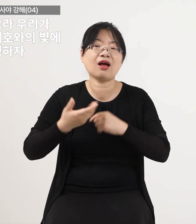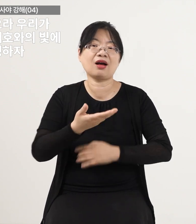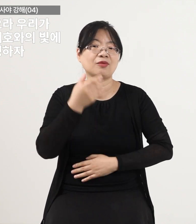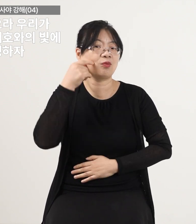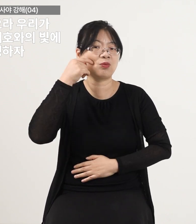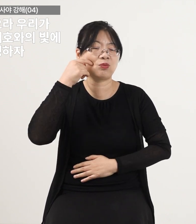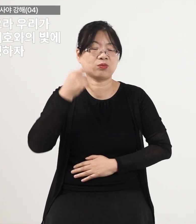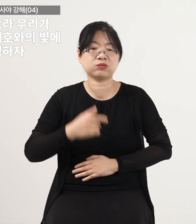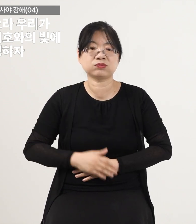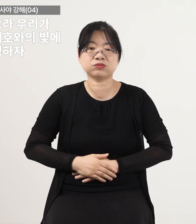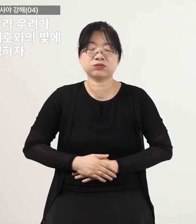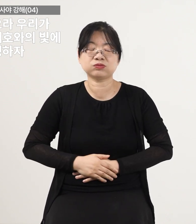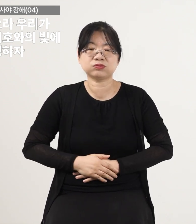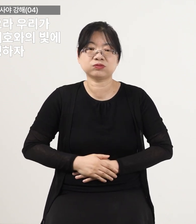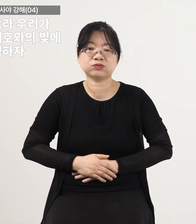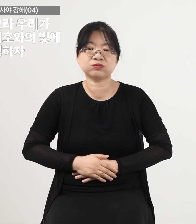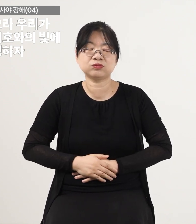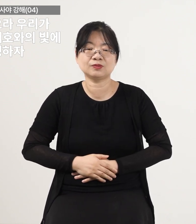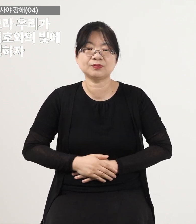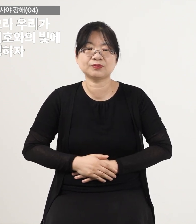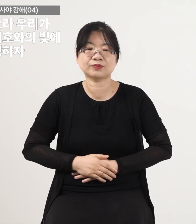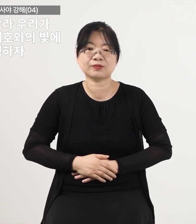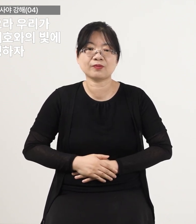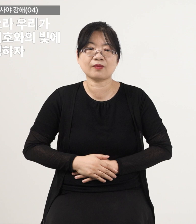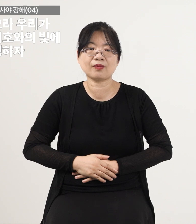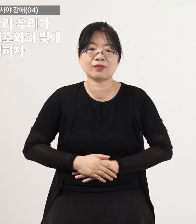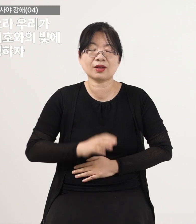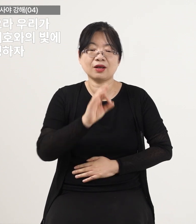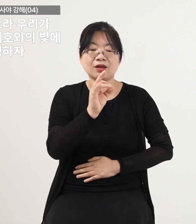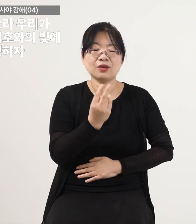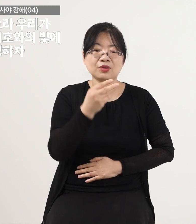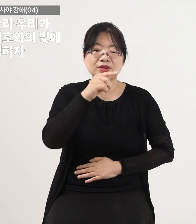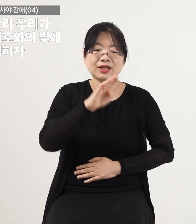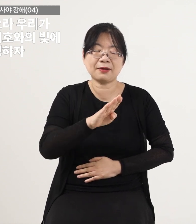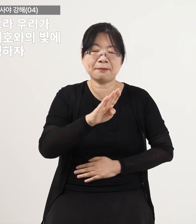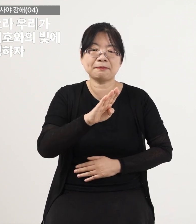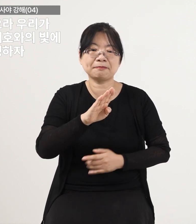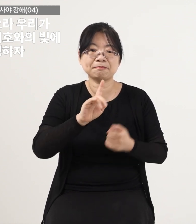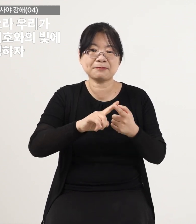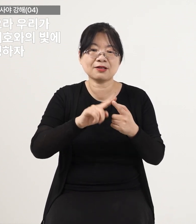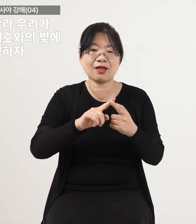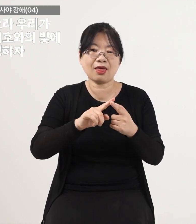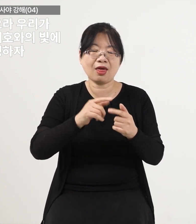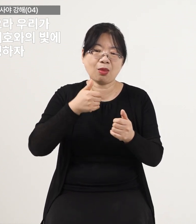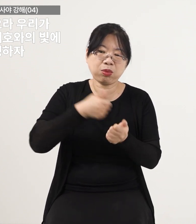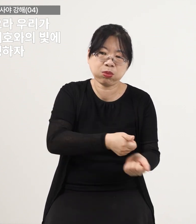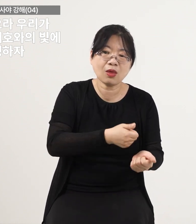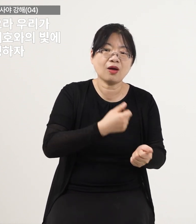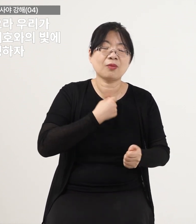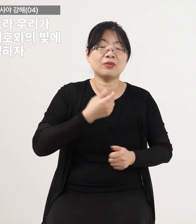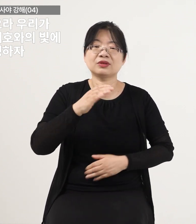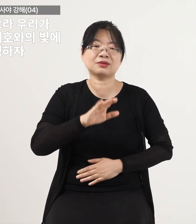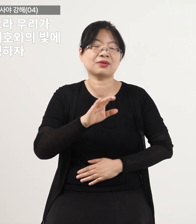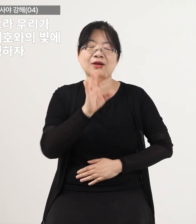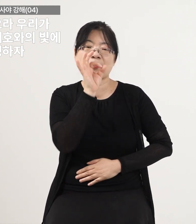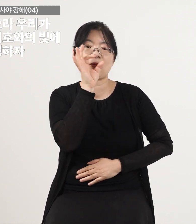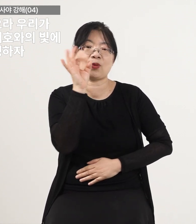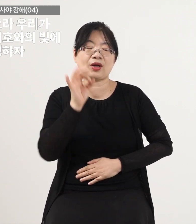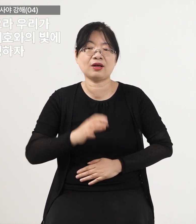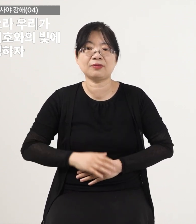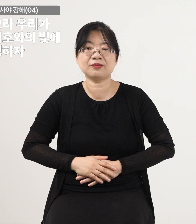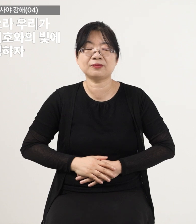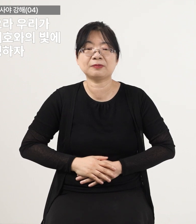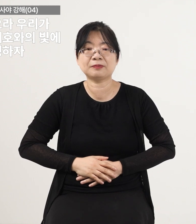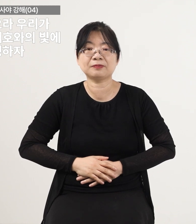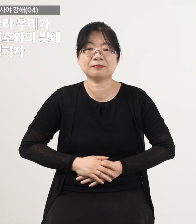못했어요. 한 시대가 요셉을 무너뜨리려 했지만 무너뜨리지 못했어요. 열방들이